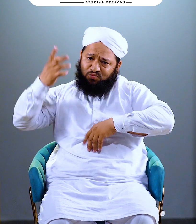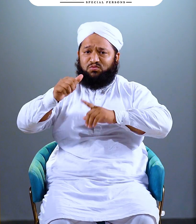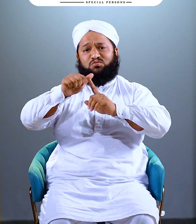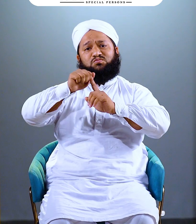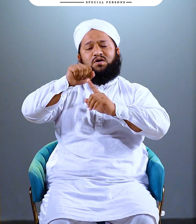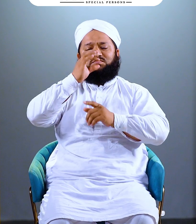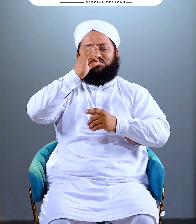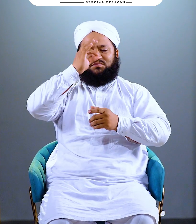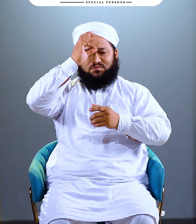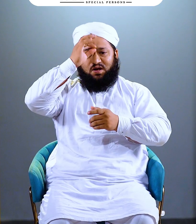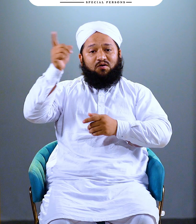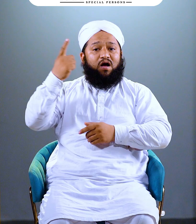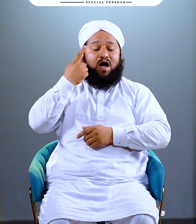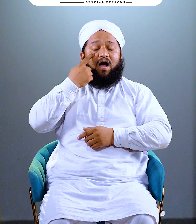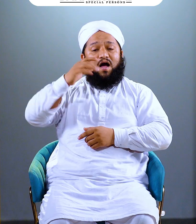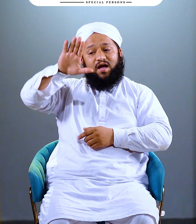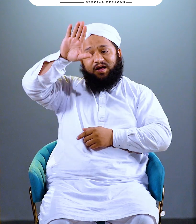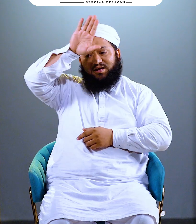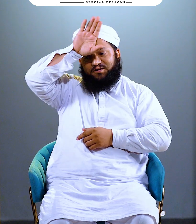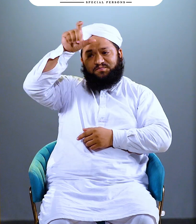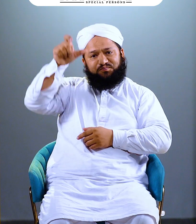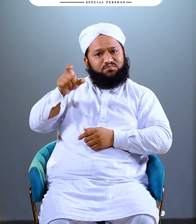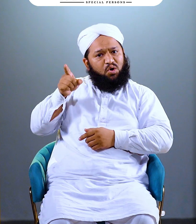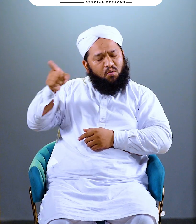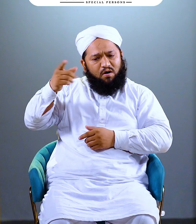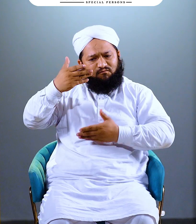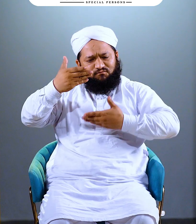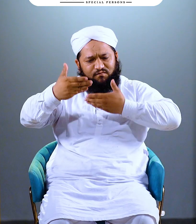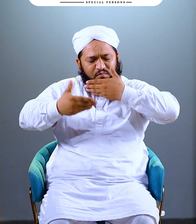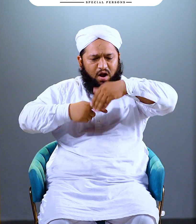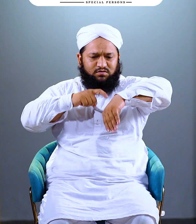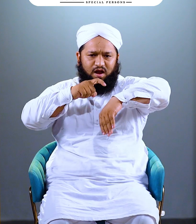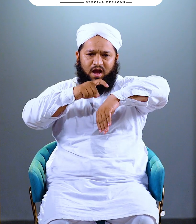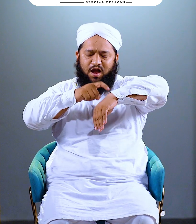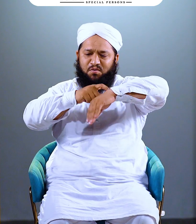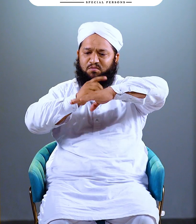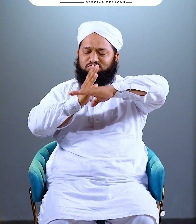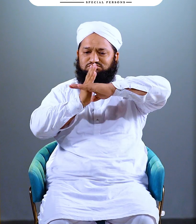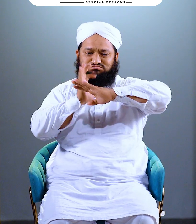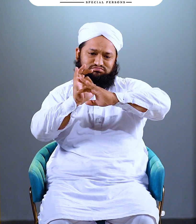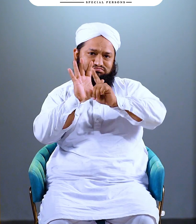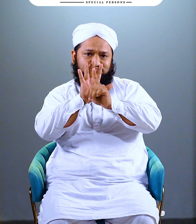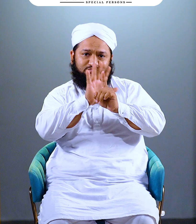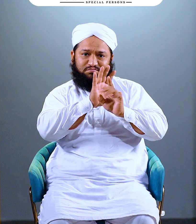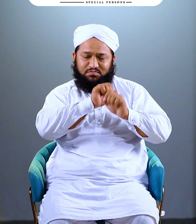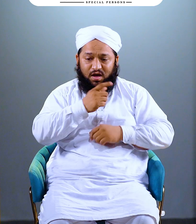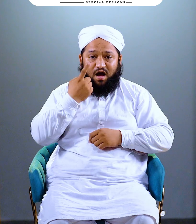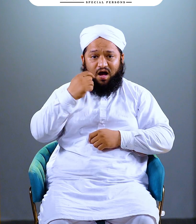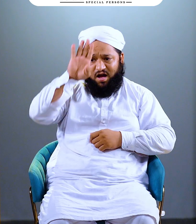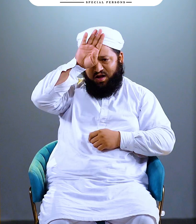قیمتی ہے۔ میرے شیخ طریقت امیر اہل سنت دامت برکاتہم العالیہ نے وقت کی اہمیت کے حوالے سے ہماری بڑی تربیت فرمائی۔ آپ کی حیات